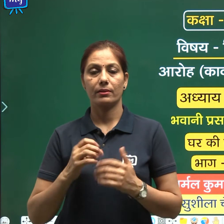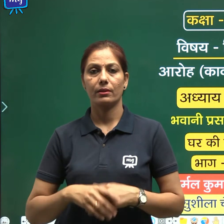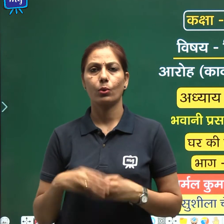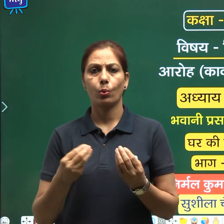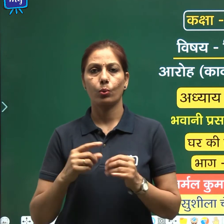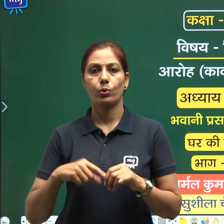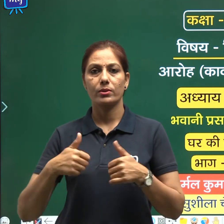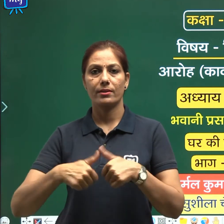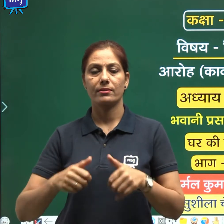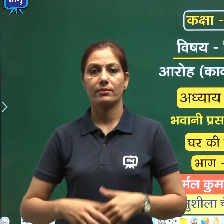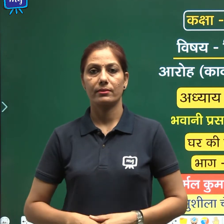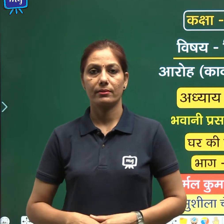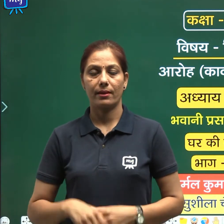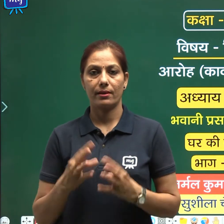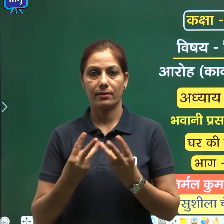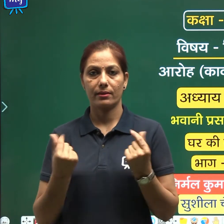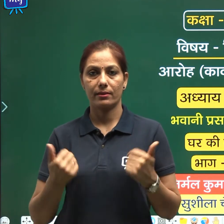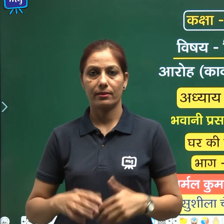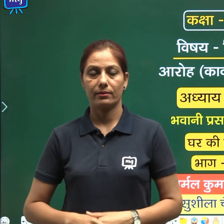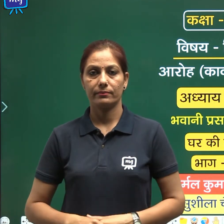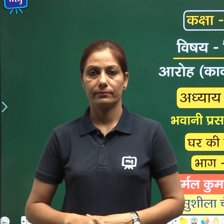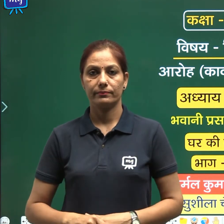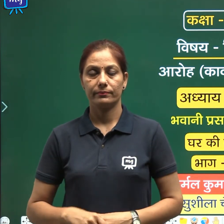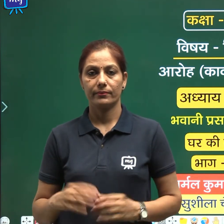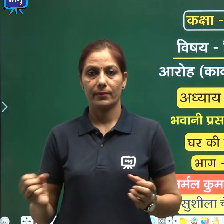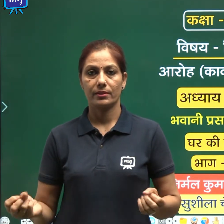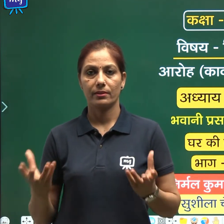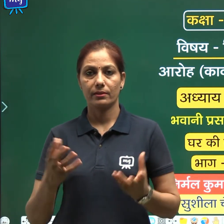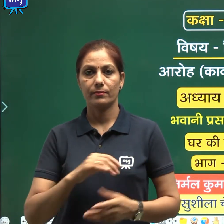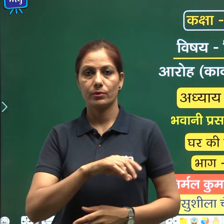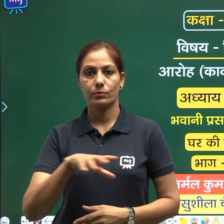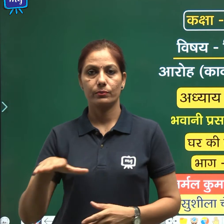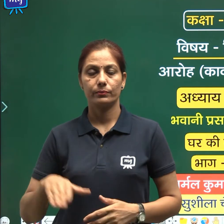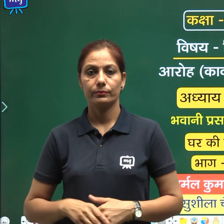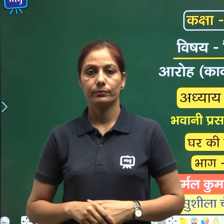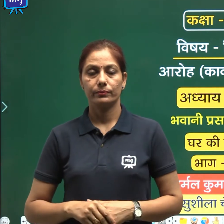कुछ प्रश्नोत्तर हल करेंगे। शुरू करें बच्चों।